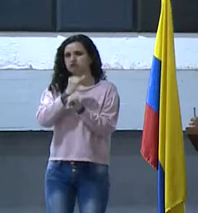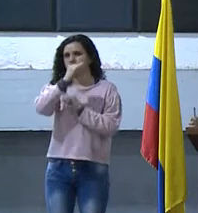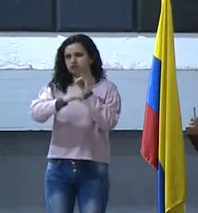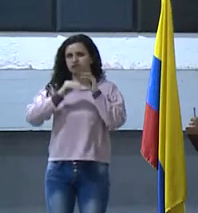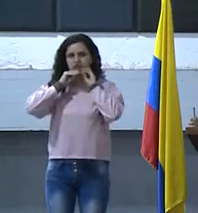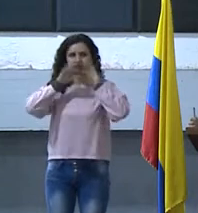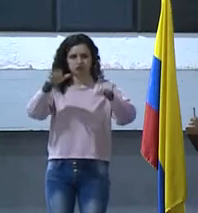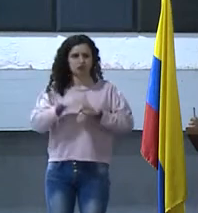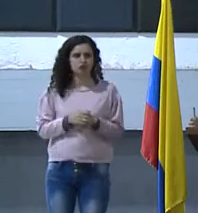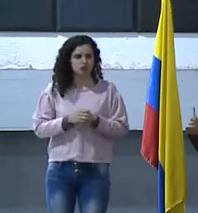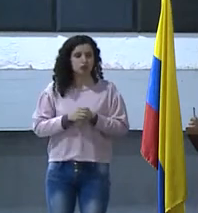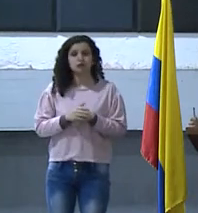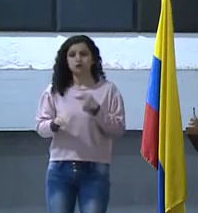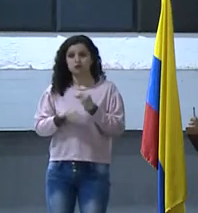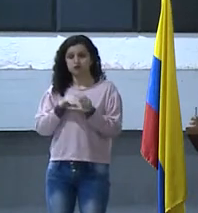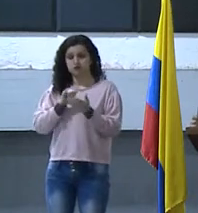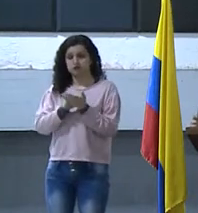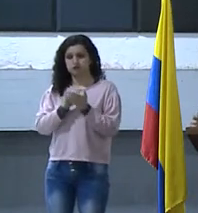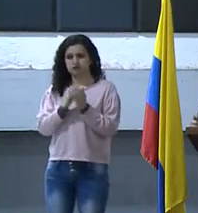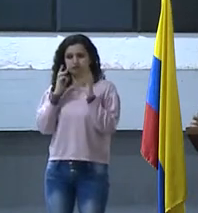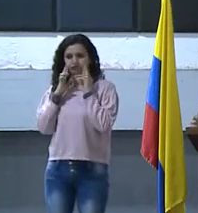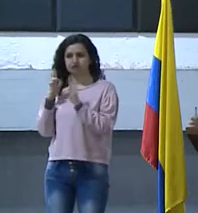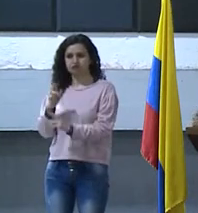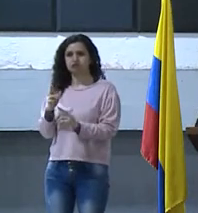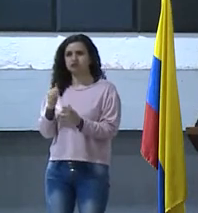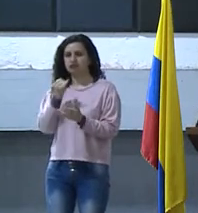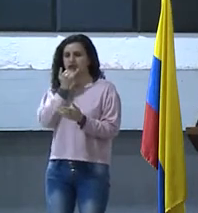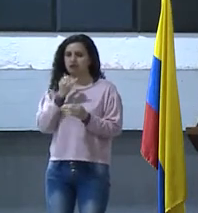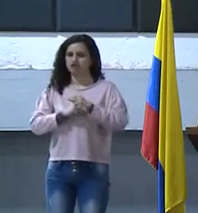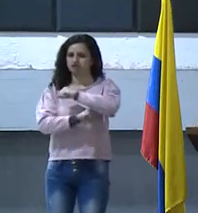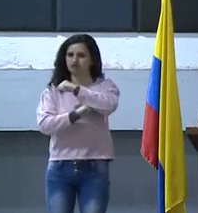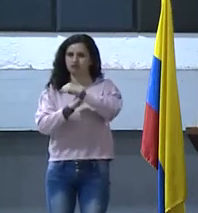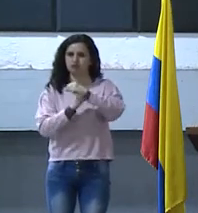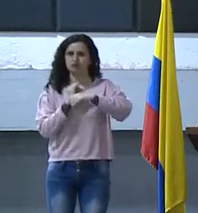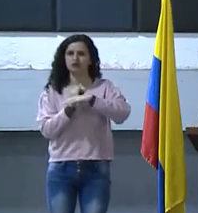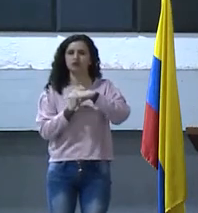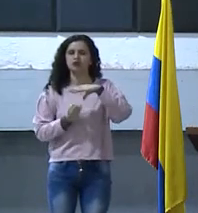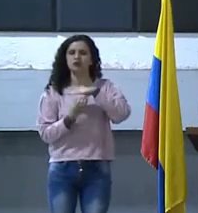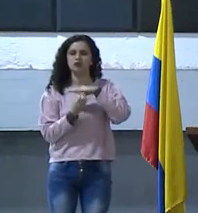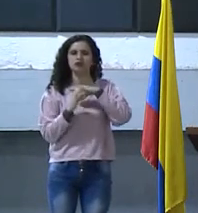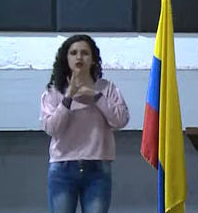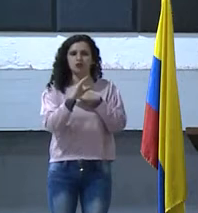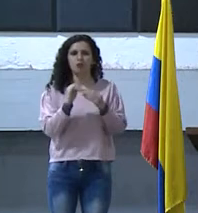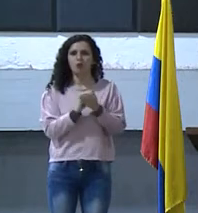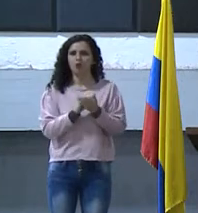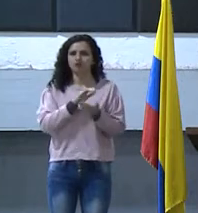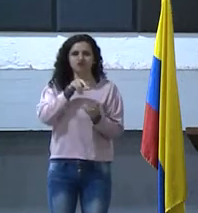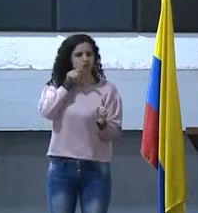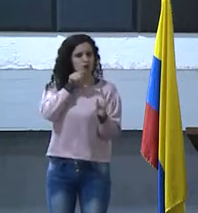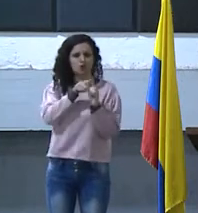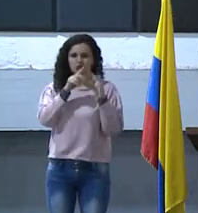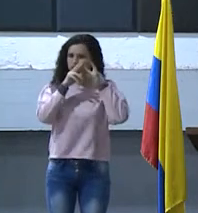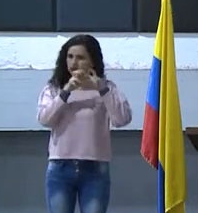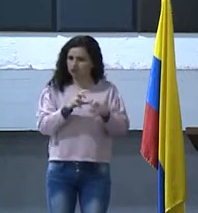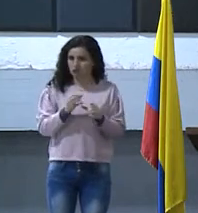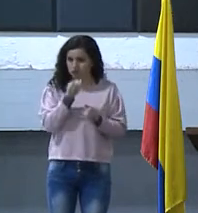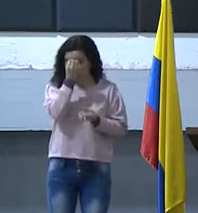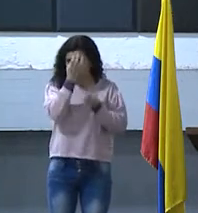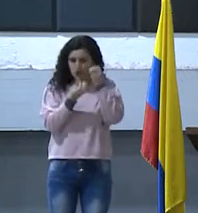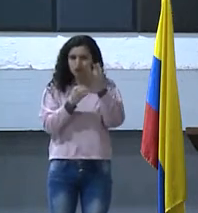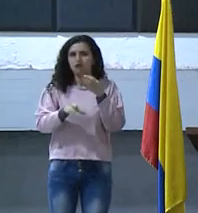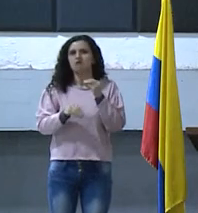también es destacable el fortalecimiento del ipe n como centro de innovación investigación y práctica